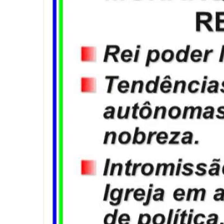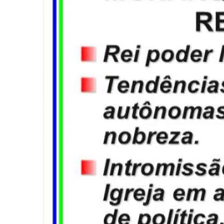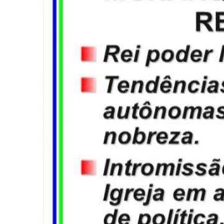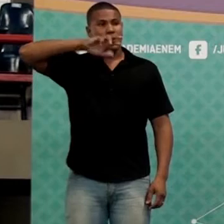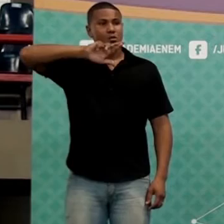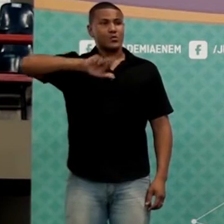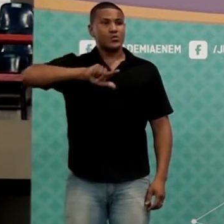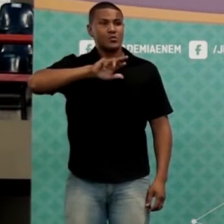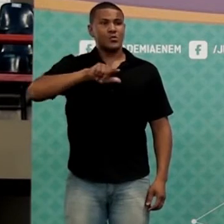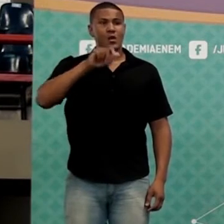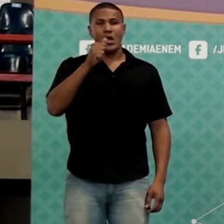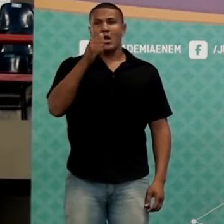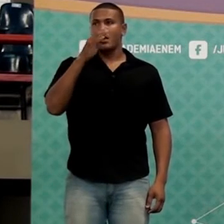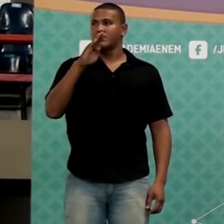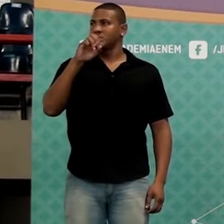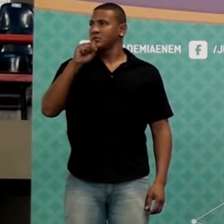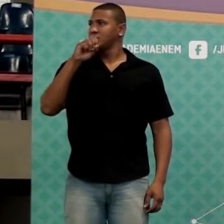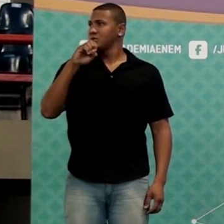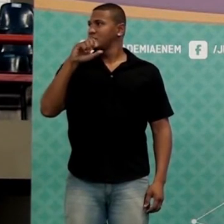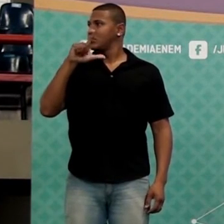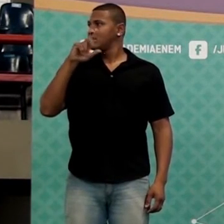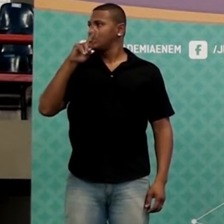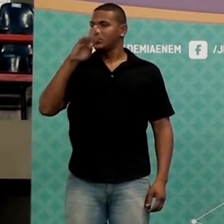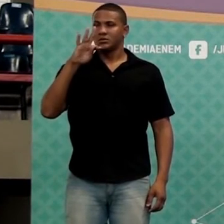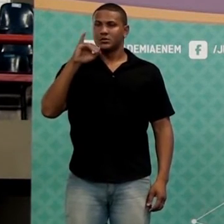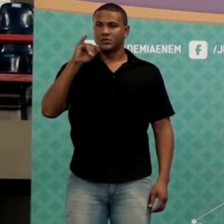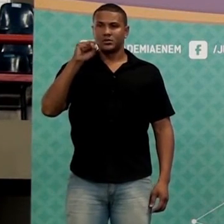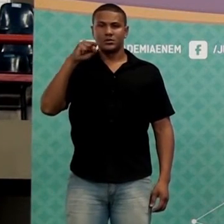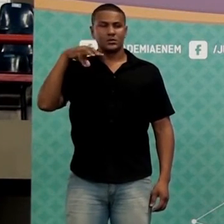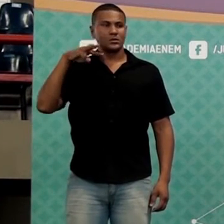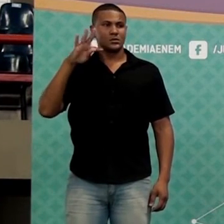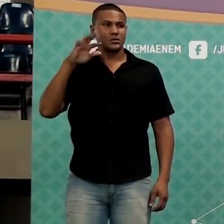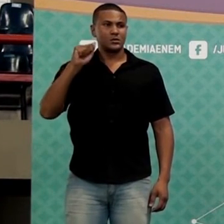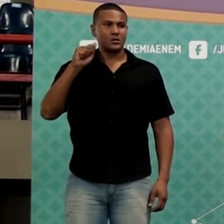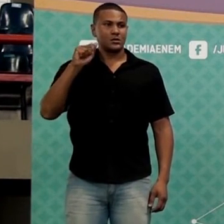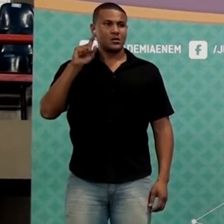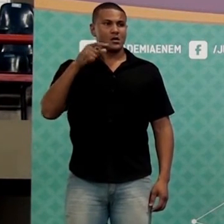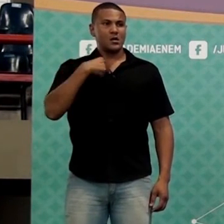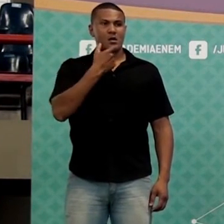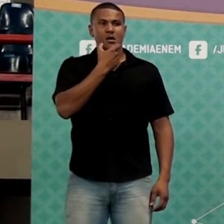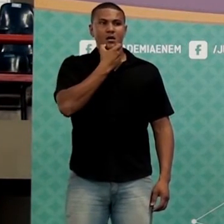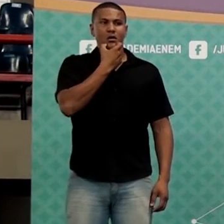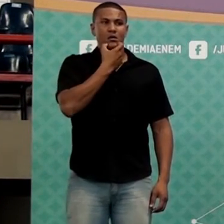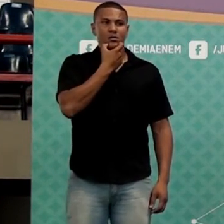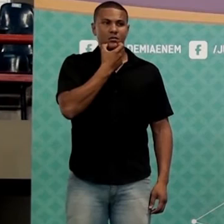absolutista durante o absolutismo. Anote aí, o rei da Inglaterra.